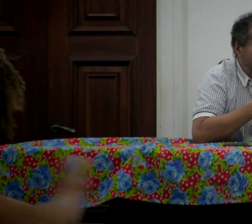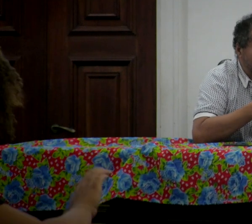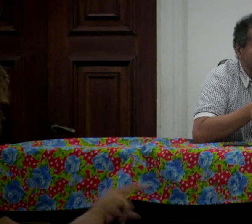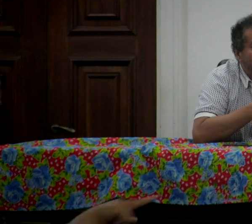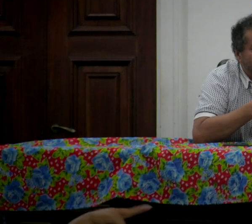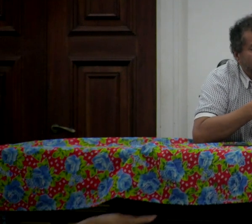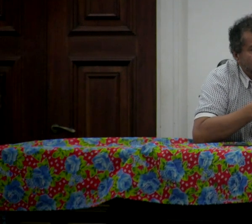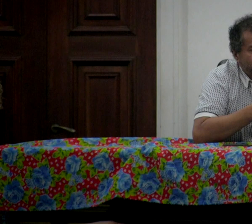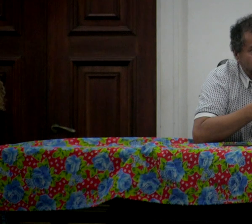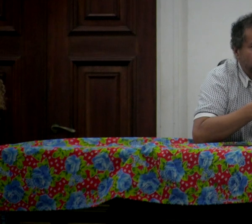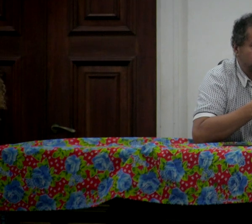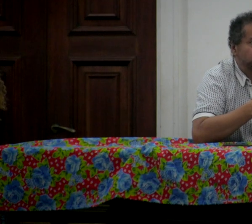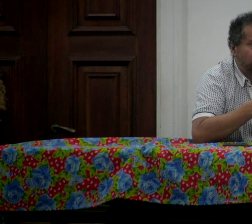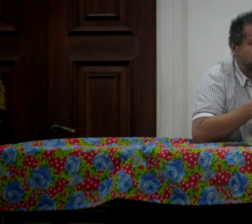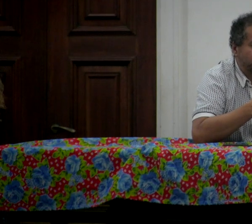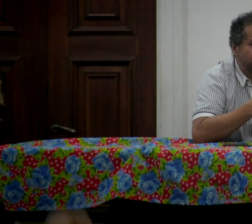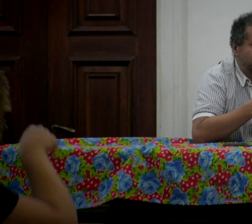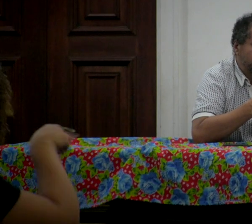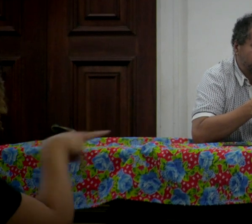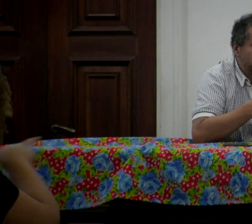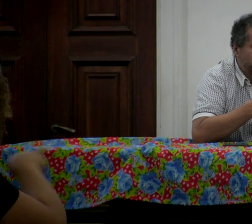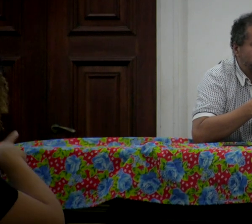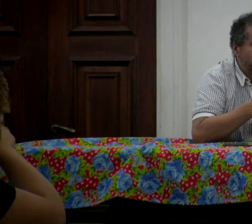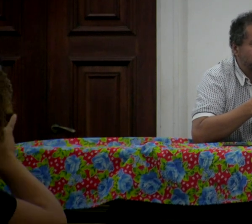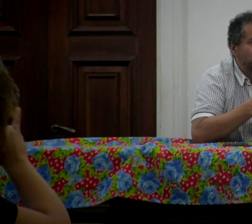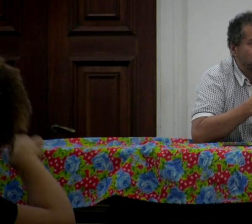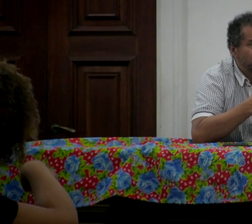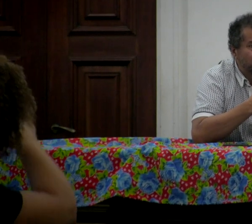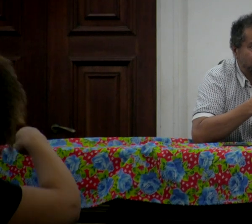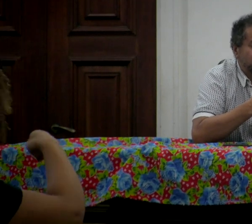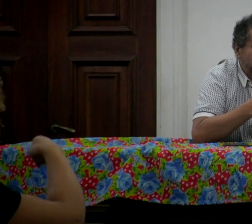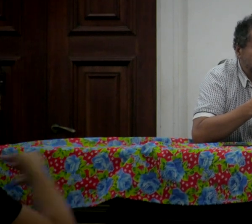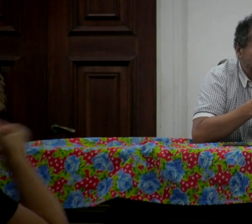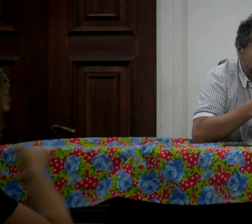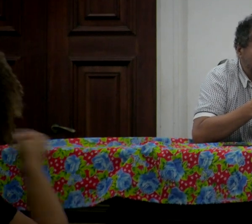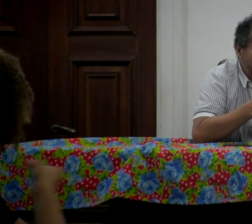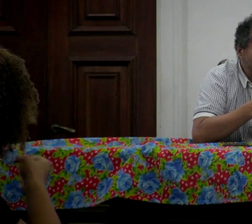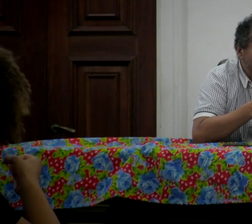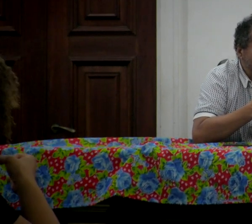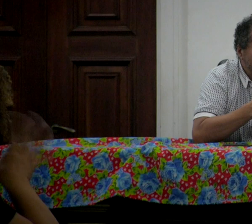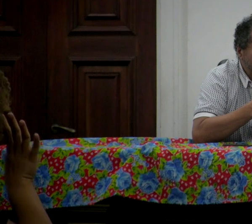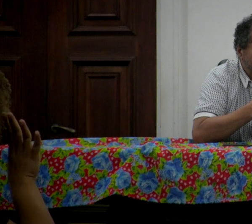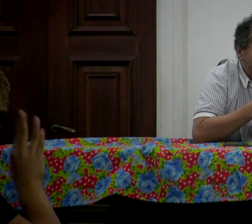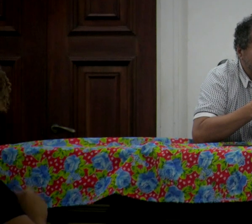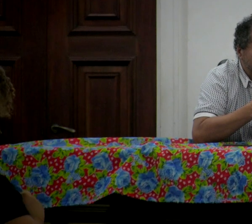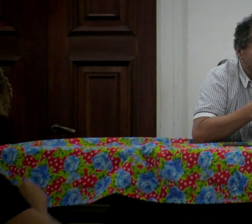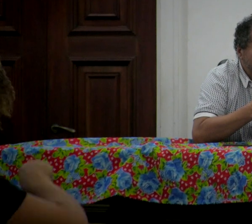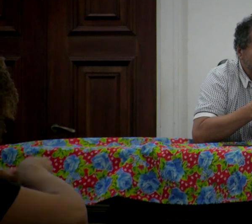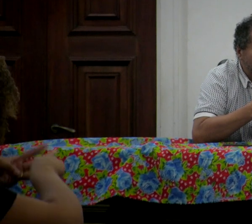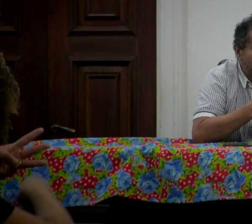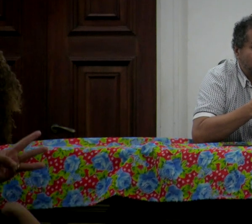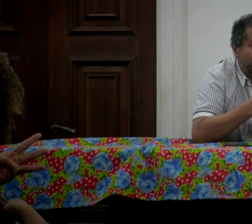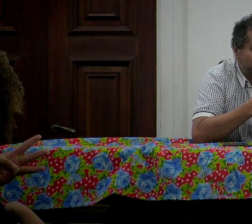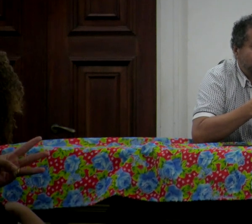profe Paín pues, nos ha comentado de otra manera, pero pues yo trato de resumirlo en esas tres cosas. O sea, tenemos que tener esas tres